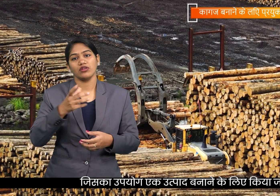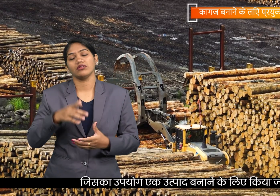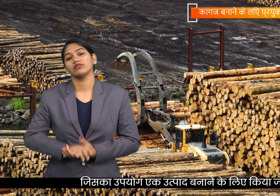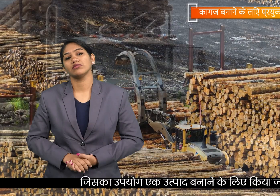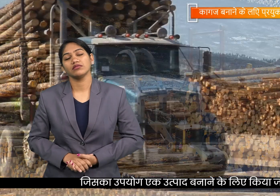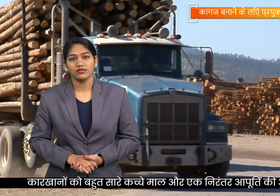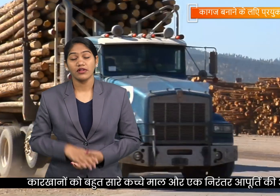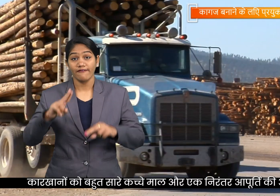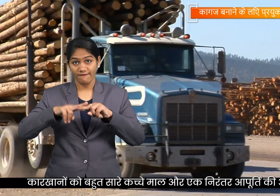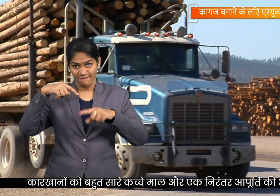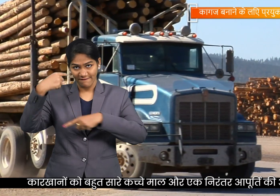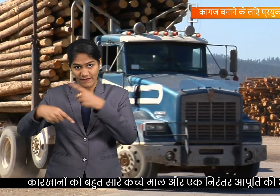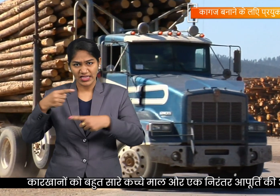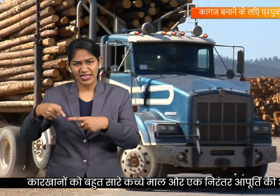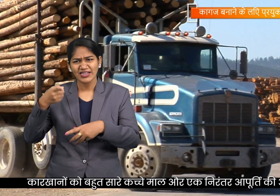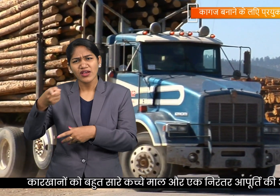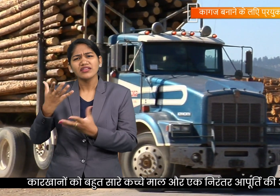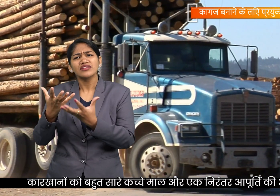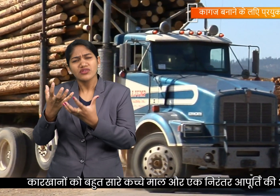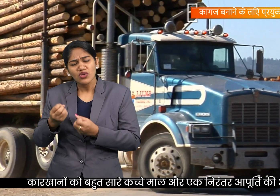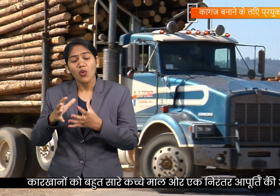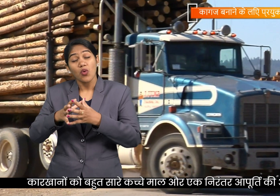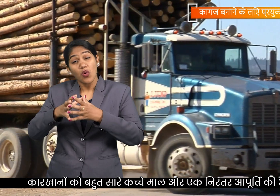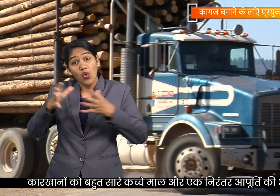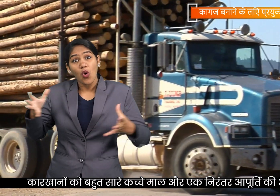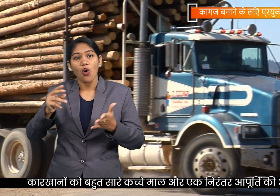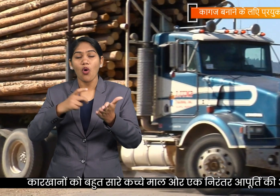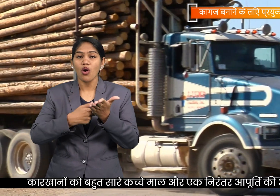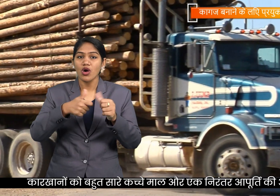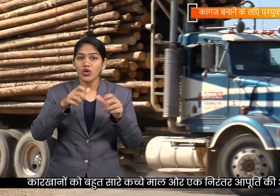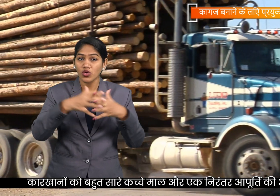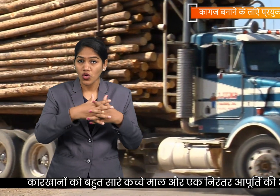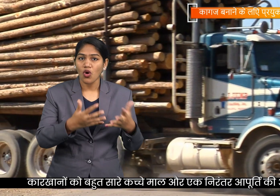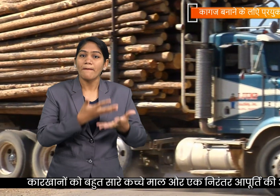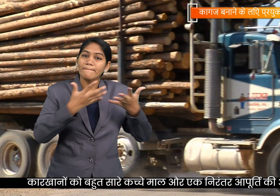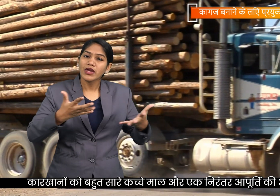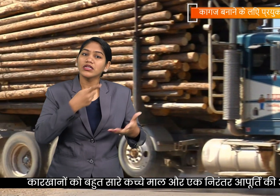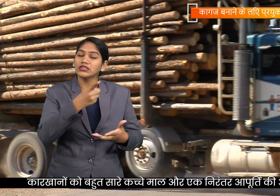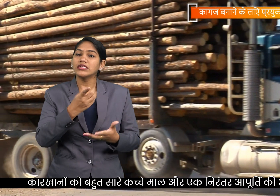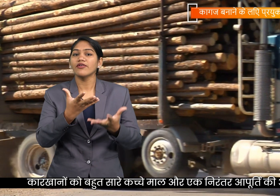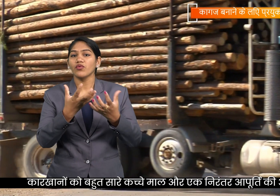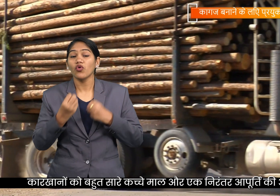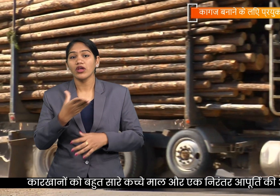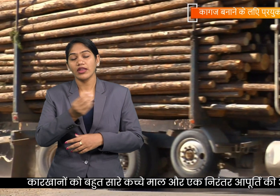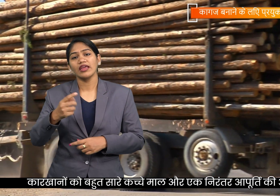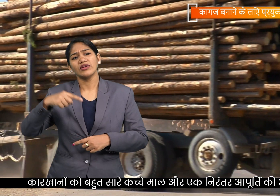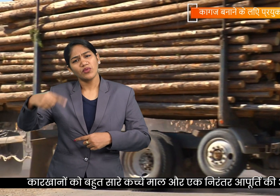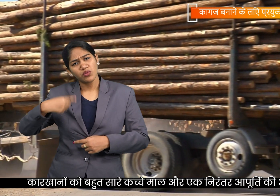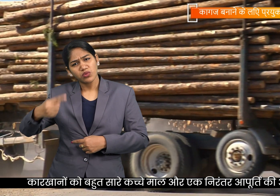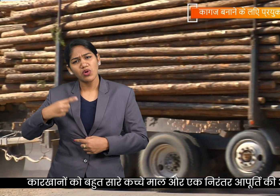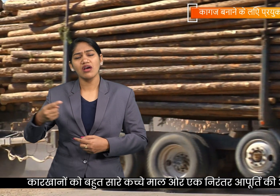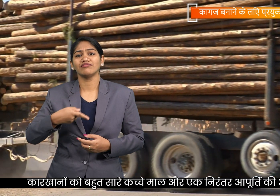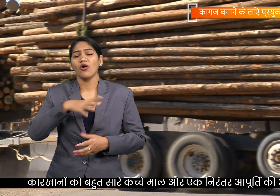है। कारखानों को बहुत सारे कच्चे माल और एक निरंतर आपूर्ति की आवश्यकता होती